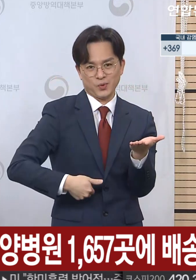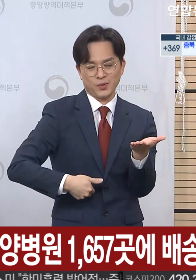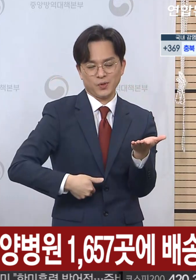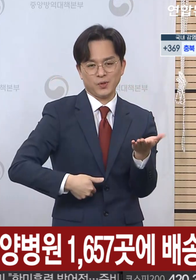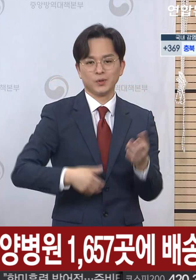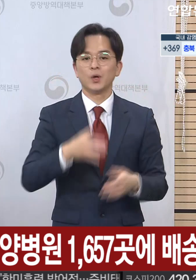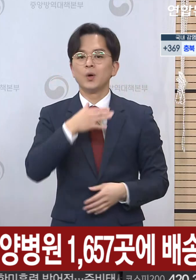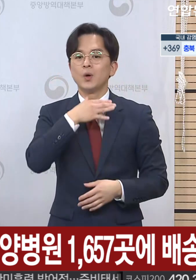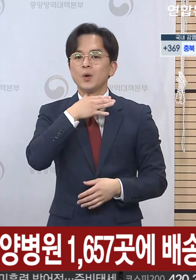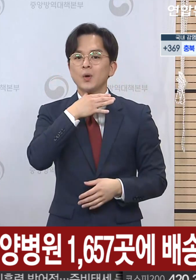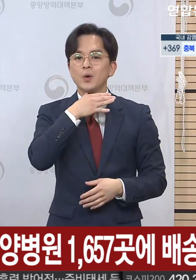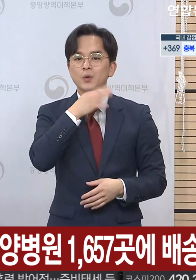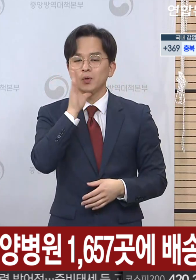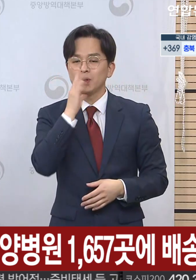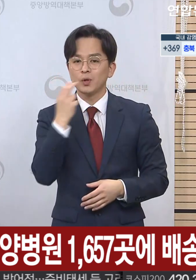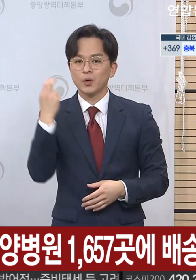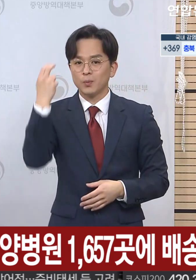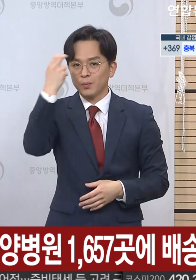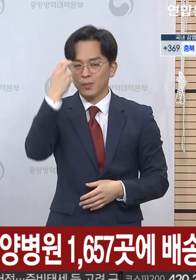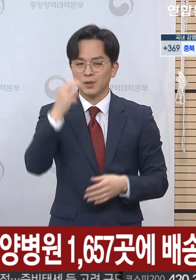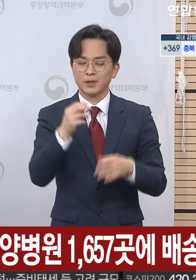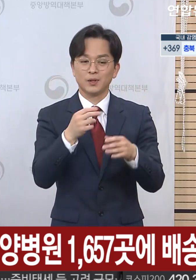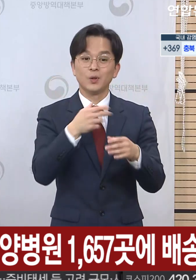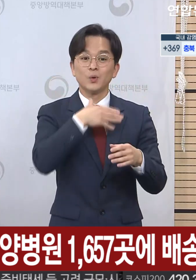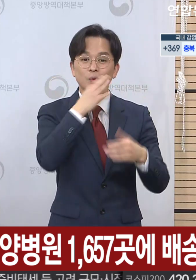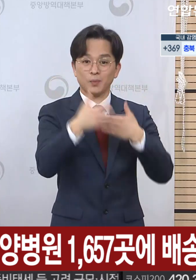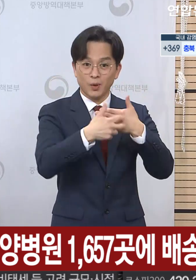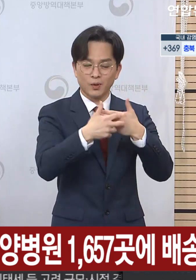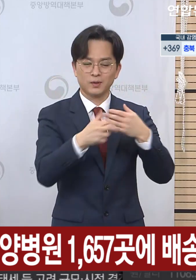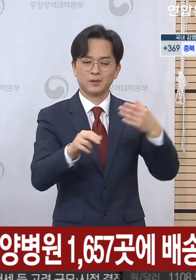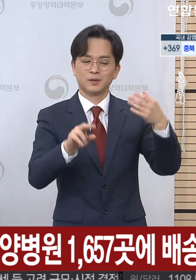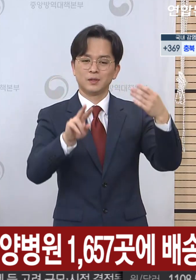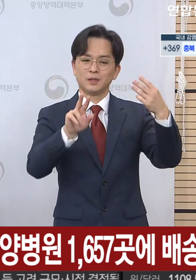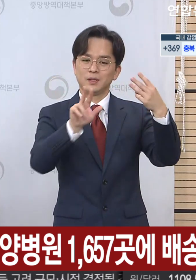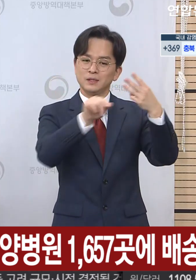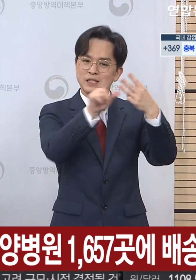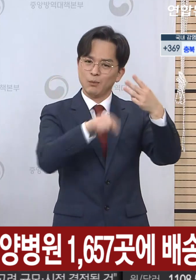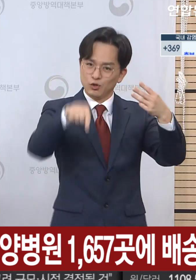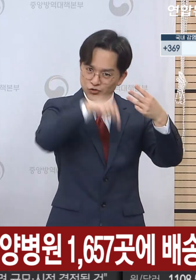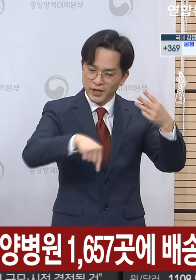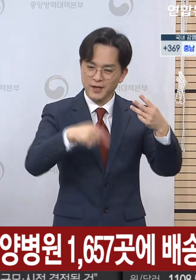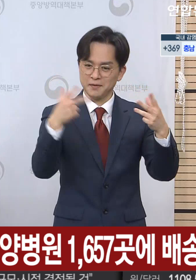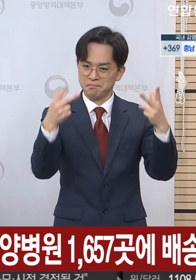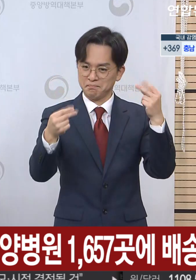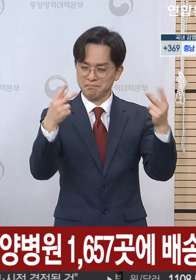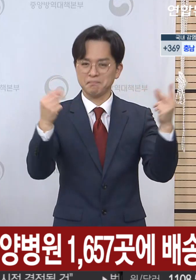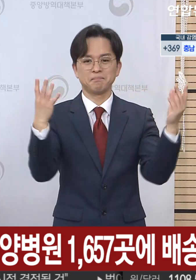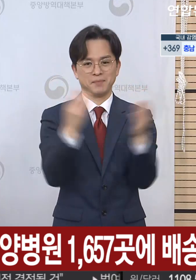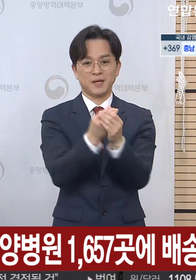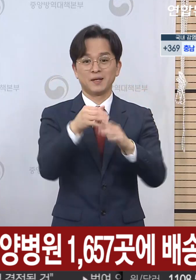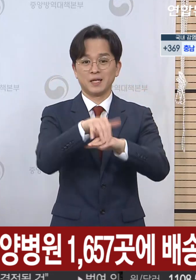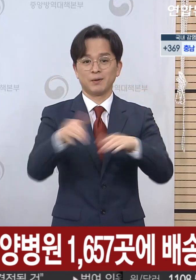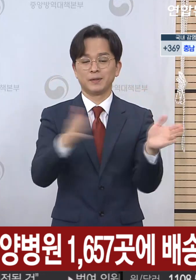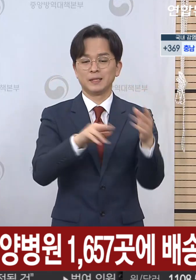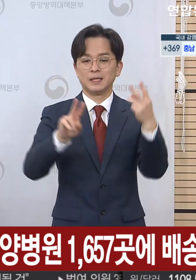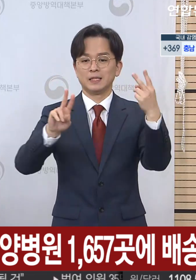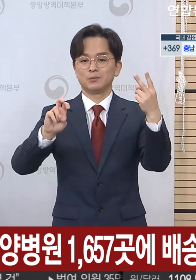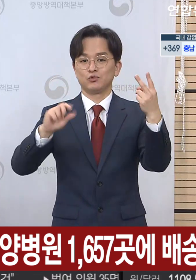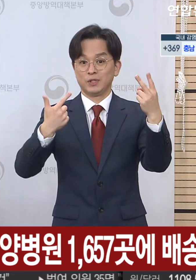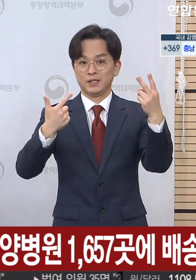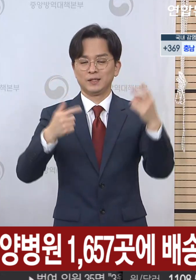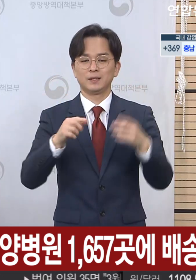일정에 따라서 3월 중 1차 접종을 완료합니다. 접종 첫날인 2월 26일에는